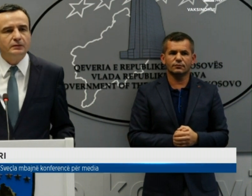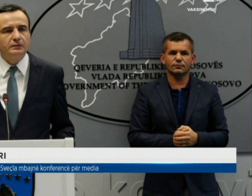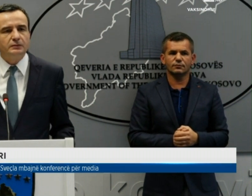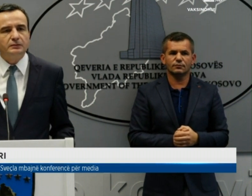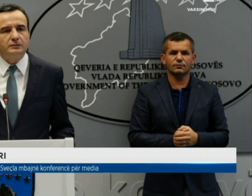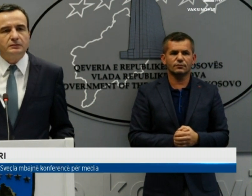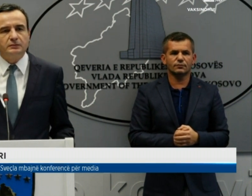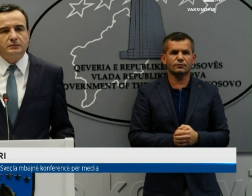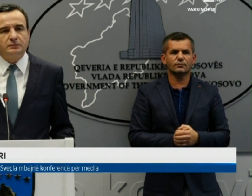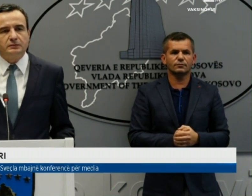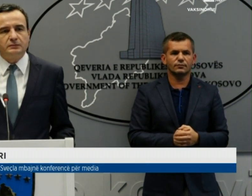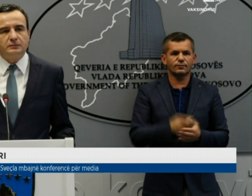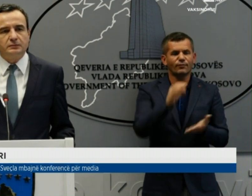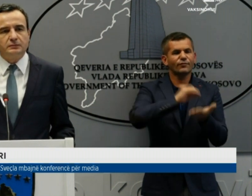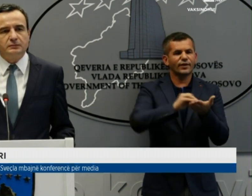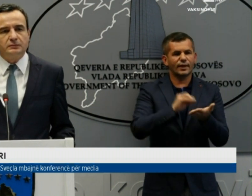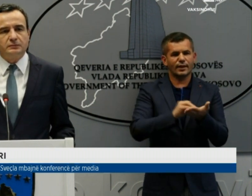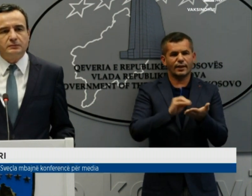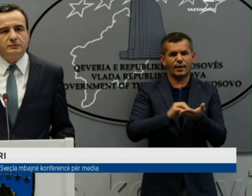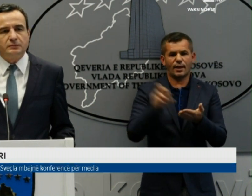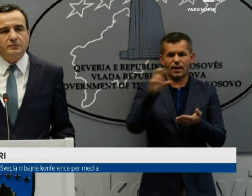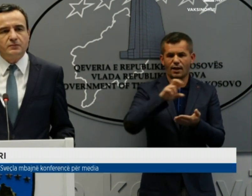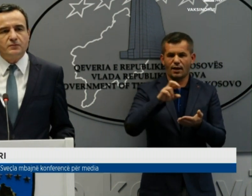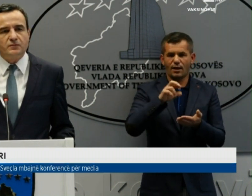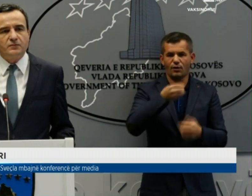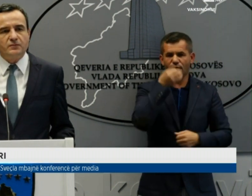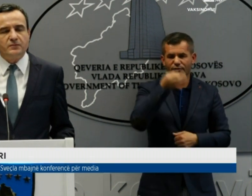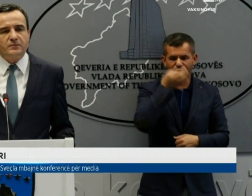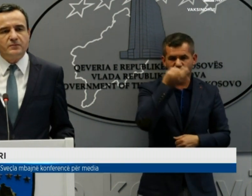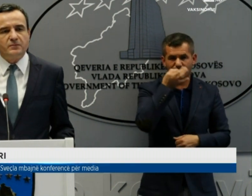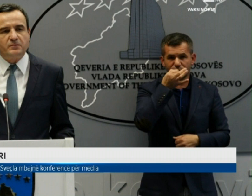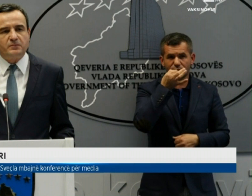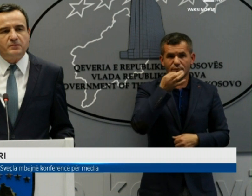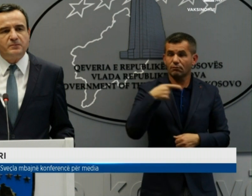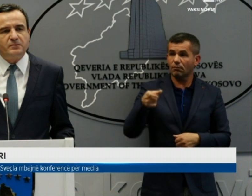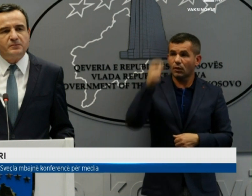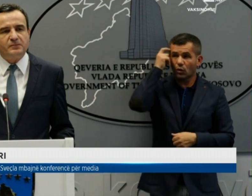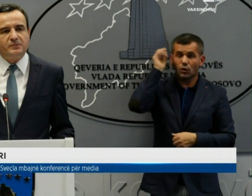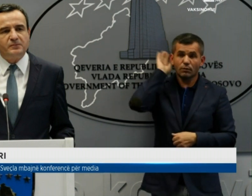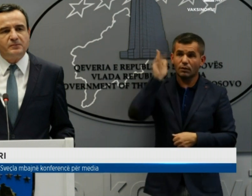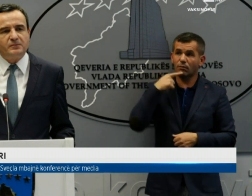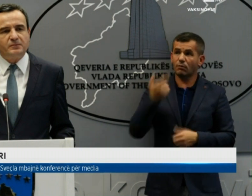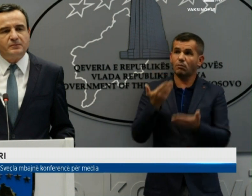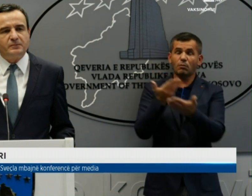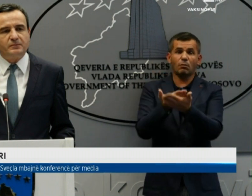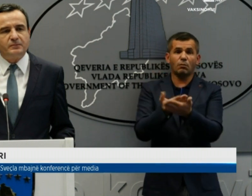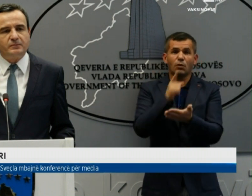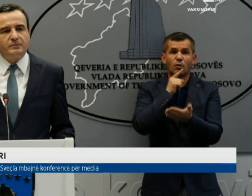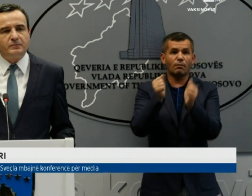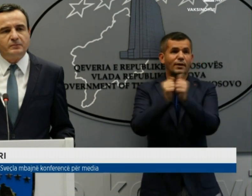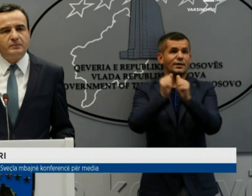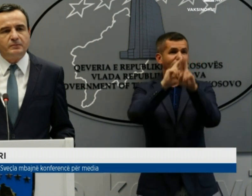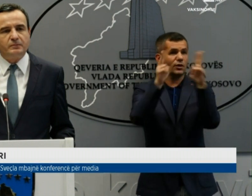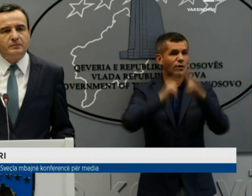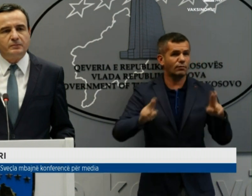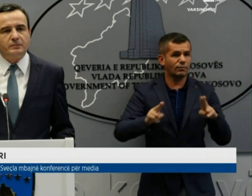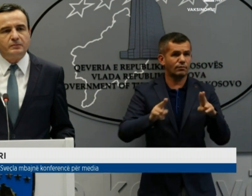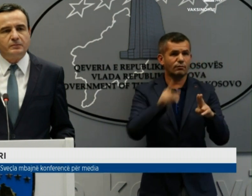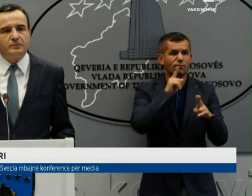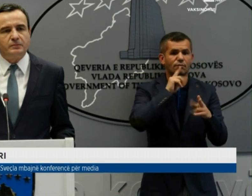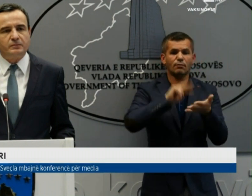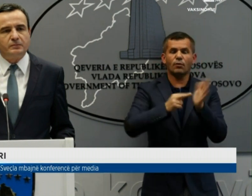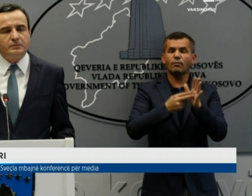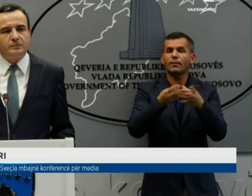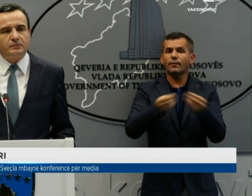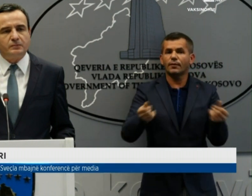Kosovë Gjosi, Euronews, zoti kryeministër, a keni pas ndë një ofertë nga bashkësia ndërkombëtare sa i përket te i kalimi